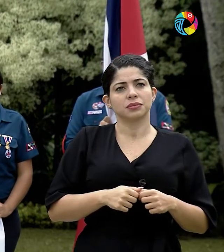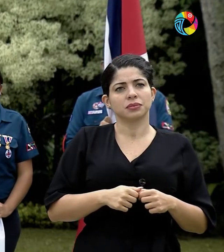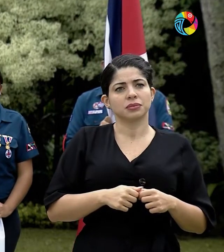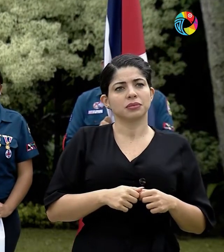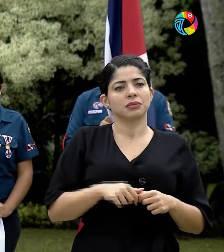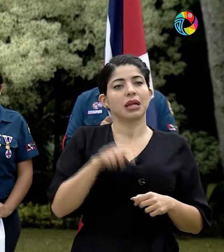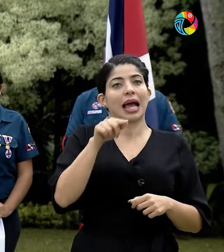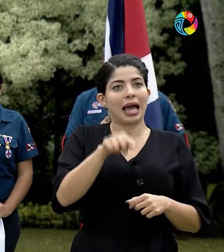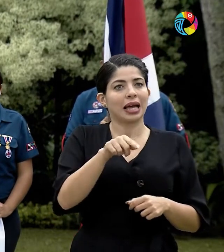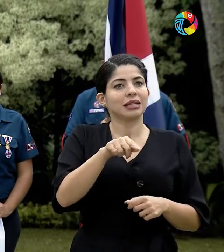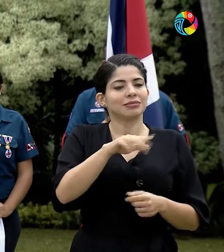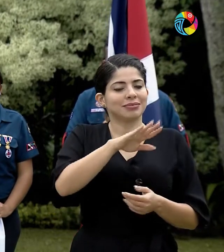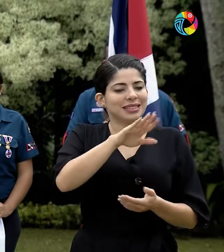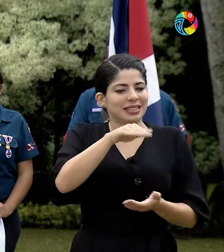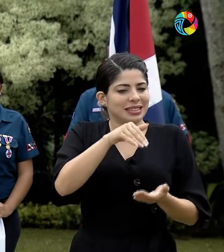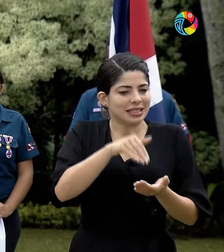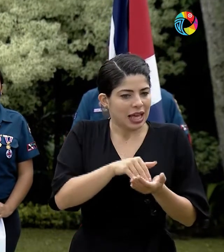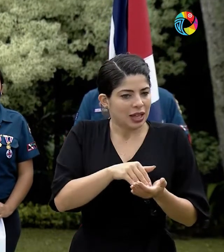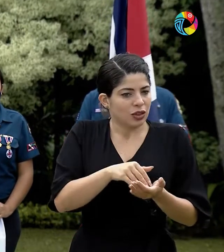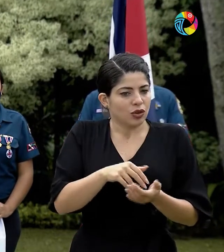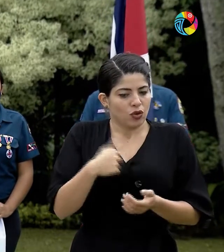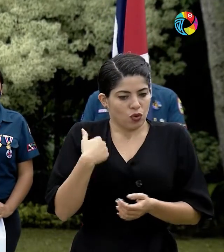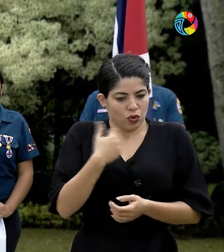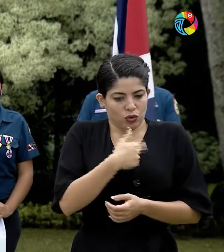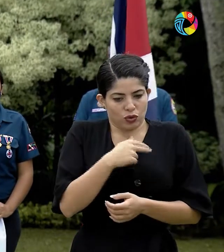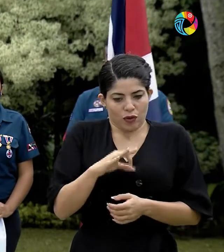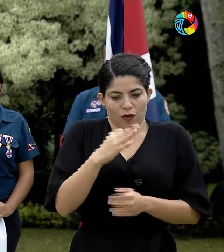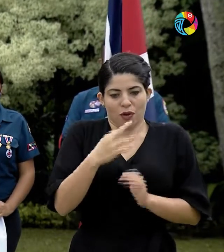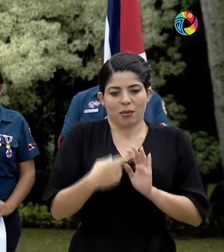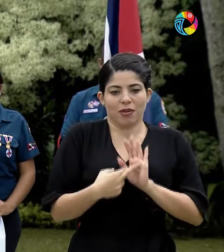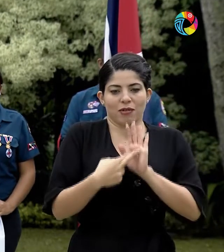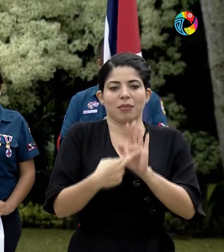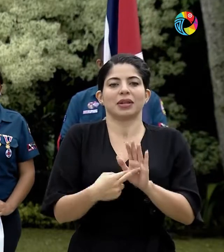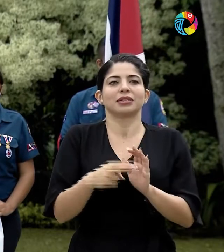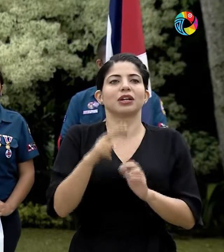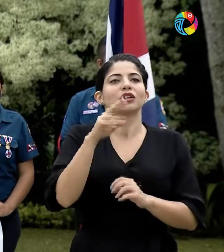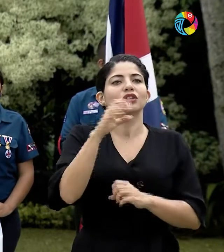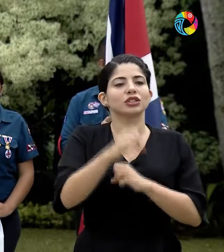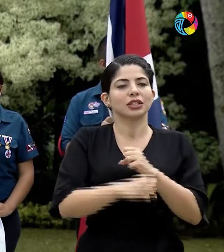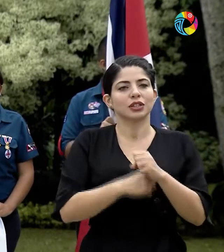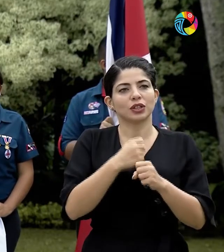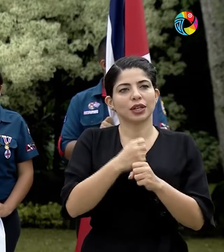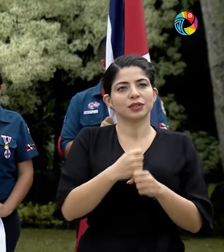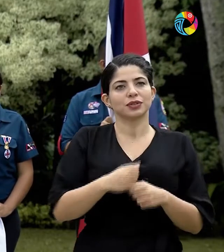Y eso está en el centro de lo que representamos en nuestros 200 años.